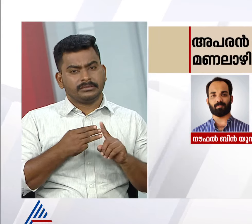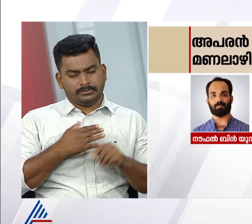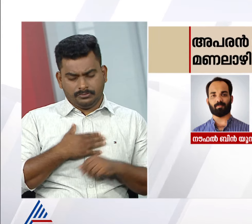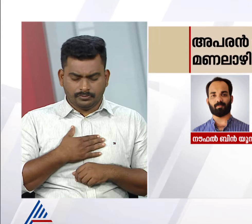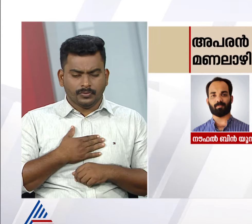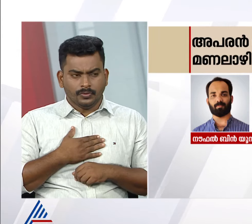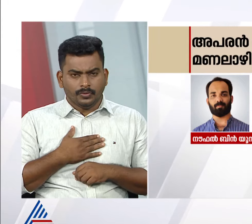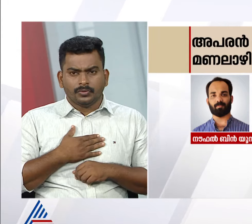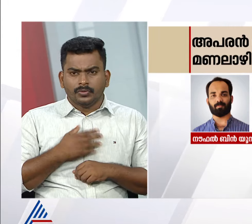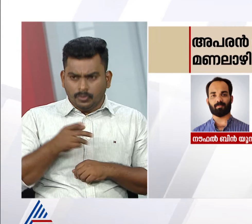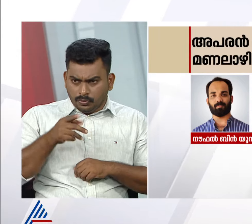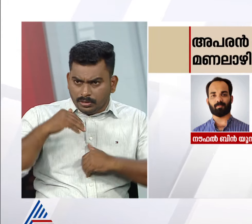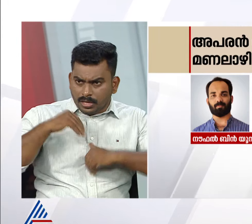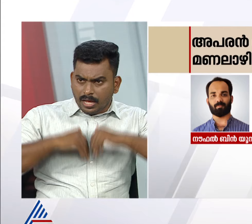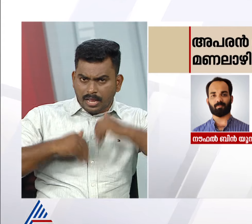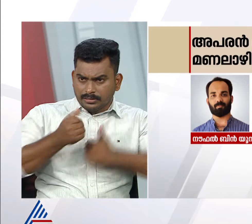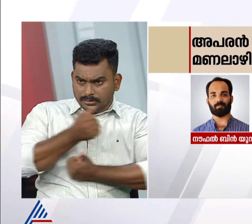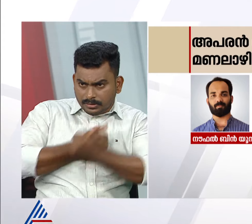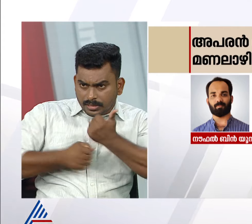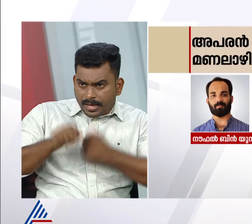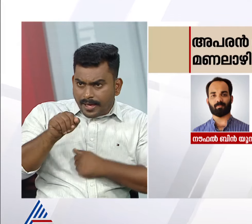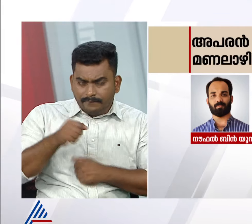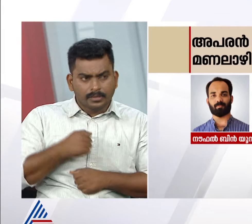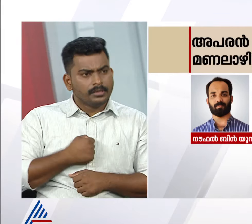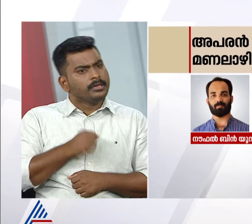രാഹുൽ ഇലക്ഷനിൽ മത്സരിക്കാൻ വേണ്ടി നിന്നായിരുന്നോ?